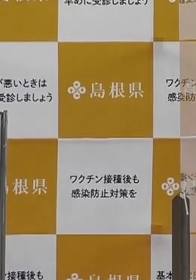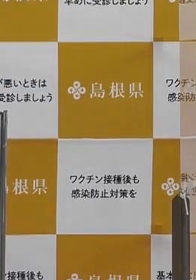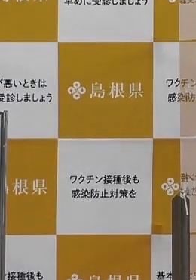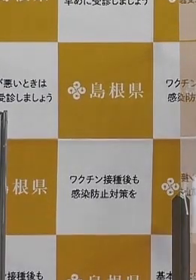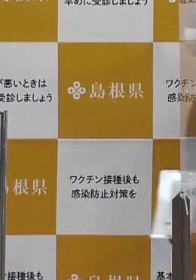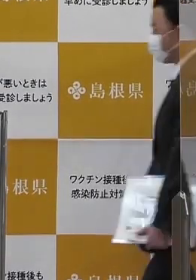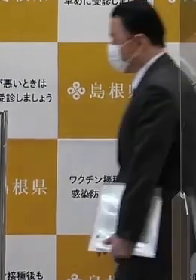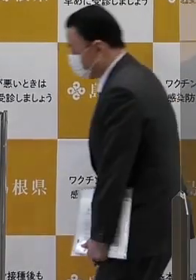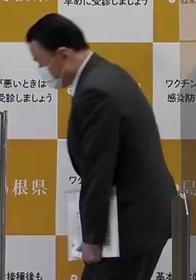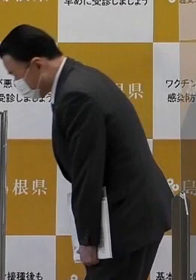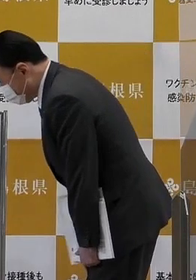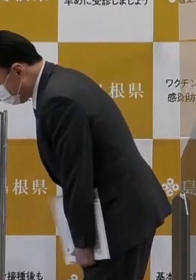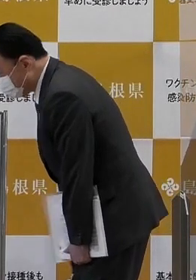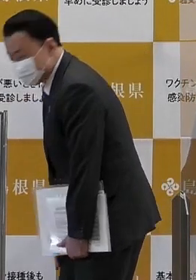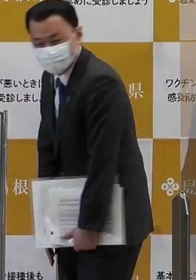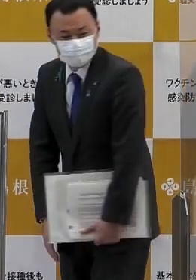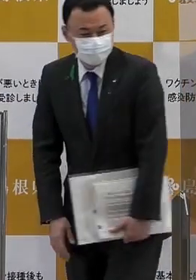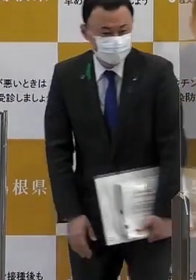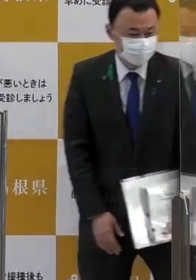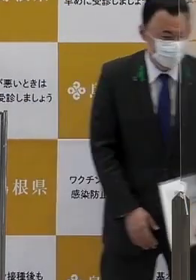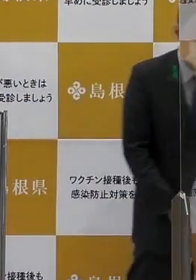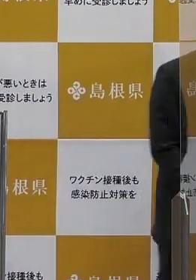どうも、準備お願いします。よろしくお願いします。